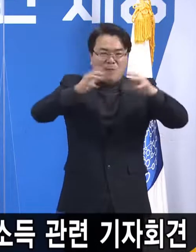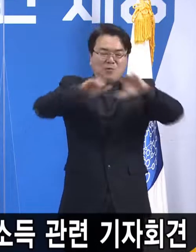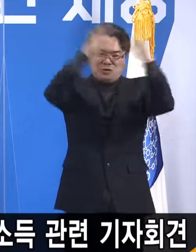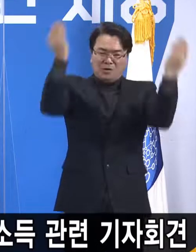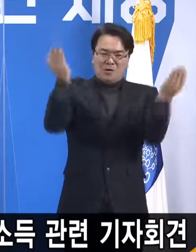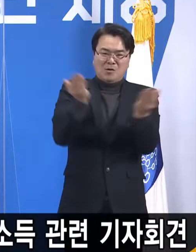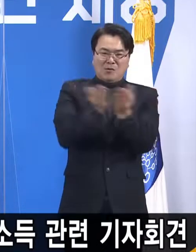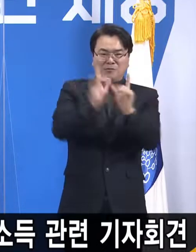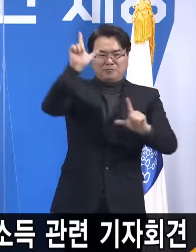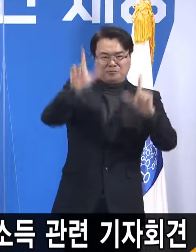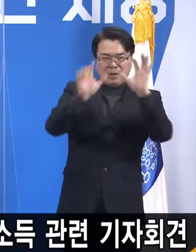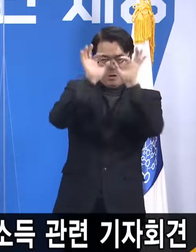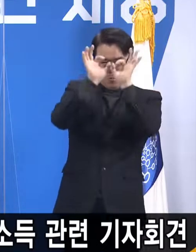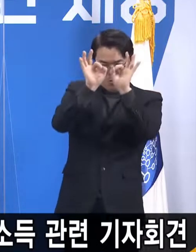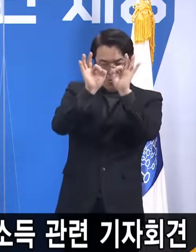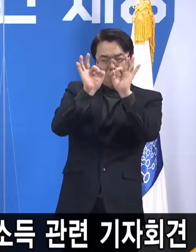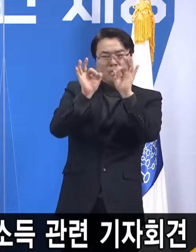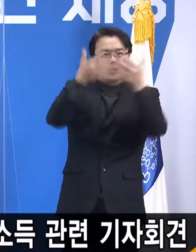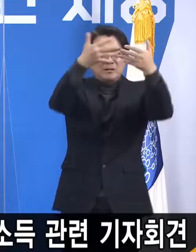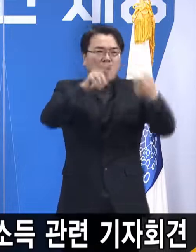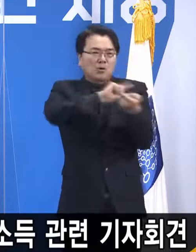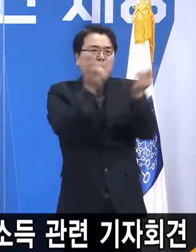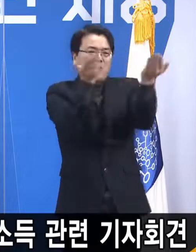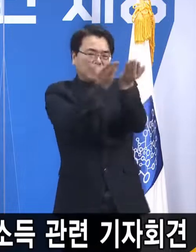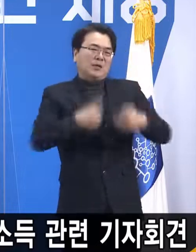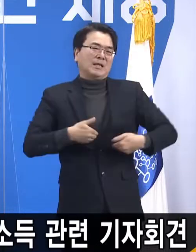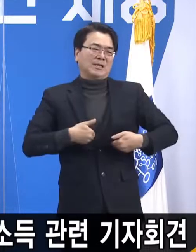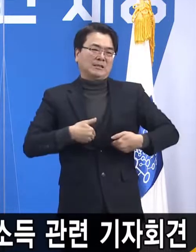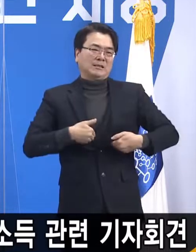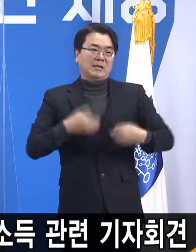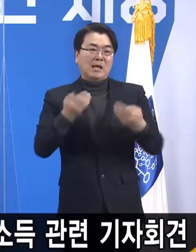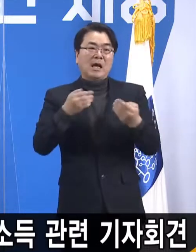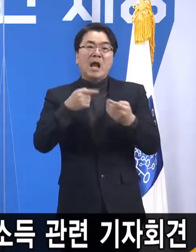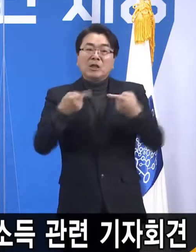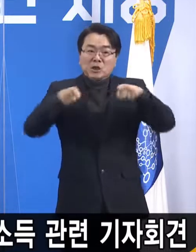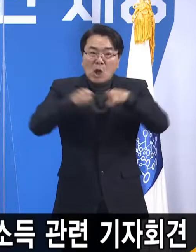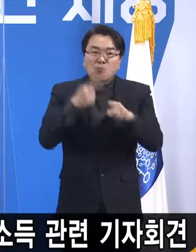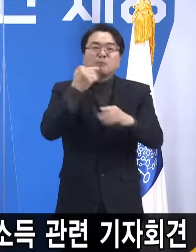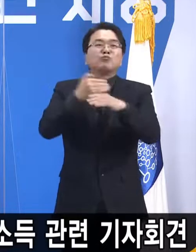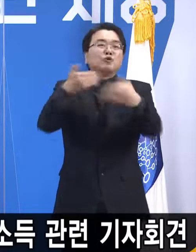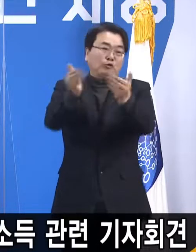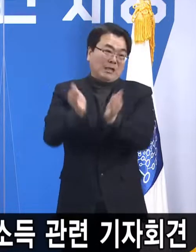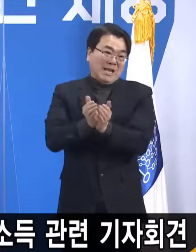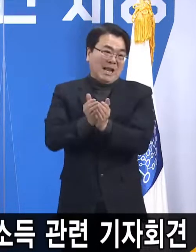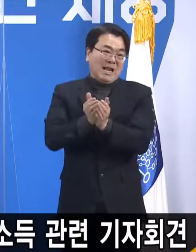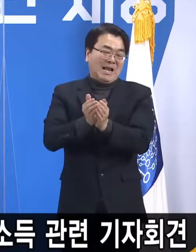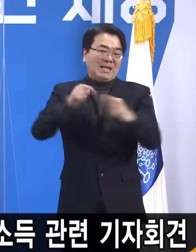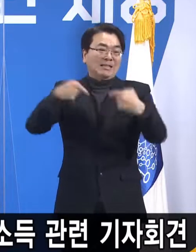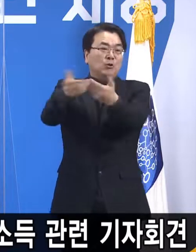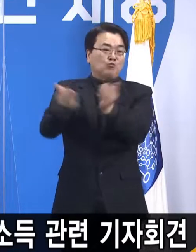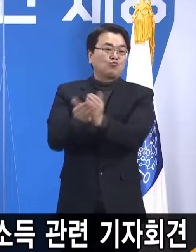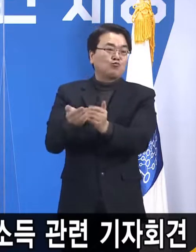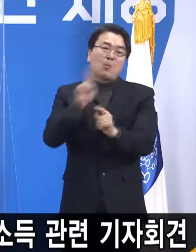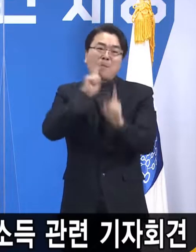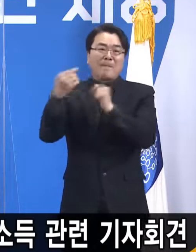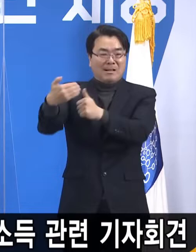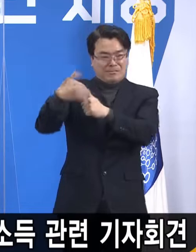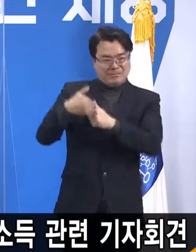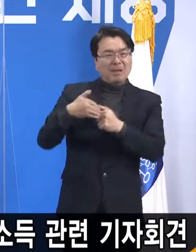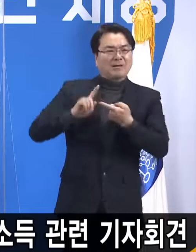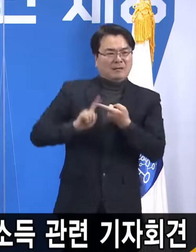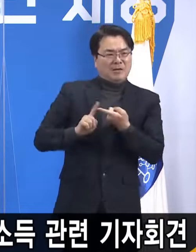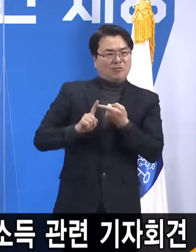좋겠다라는 더불어민주당 지도부의 권고를 존중해서 코로나19와 방역의 진행